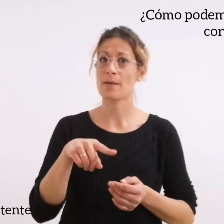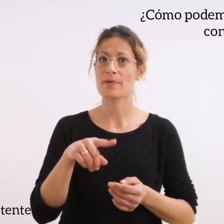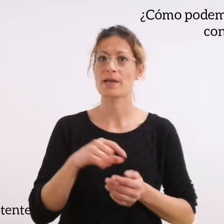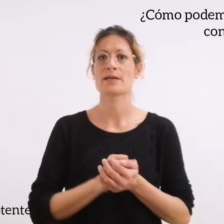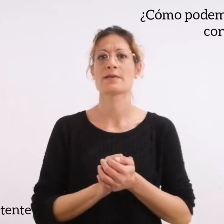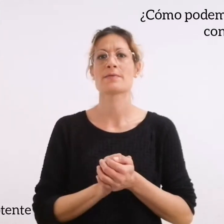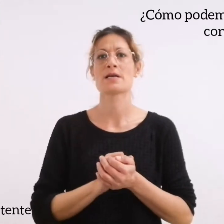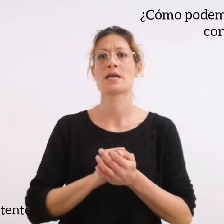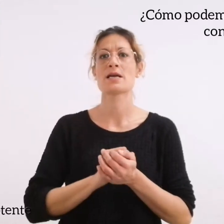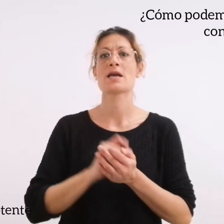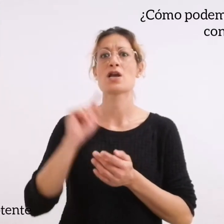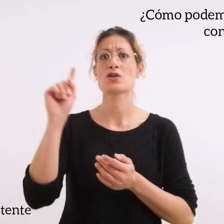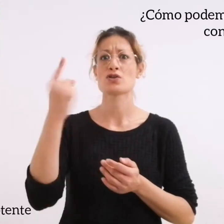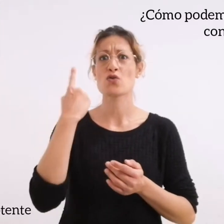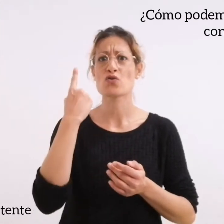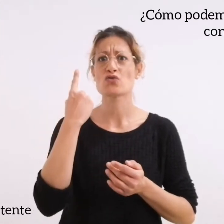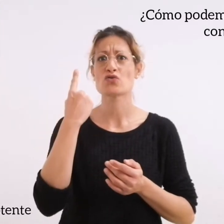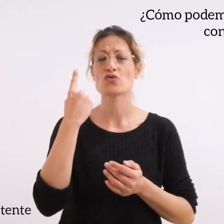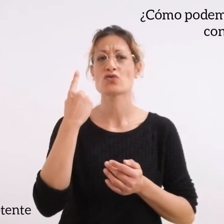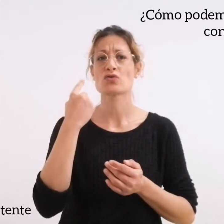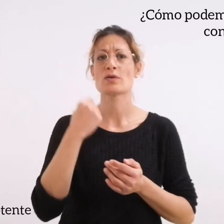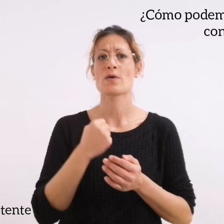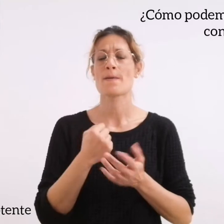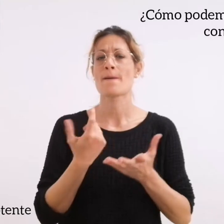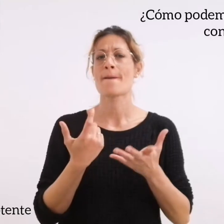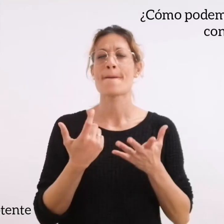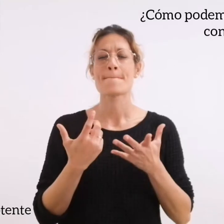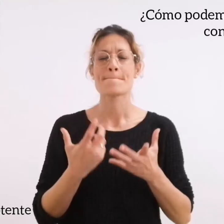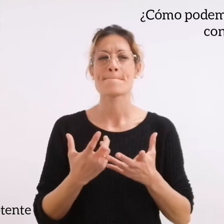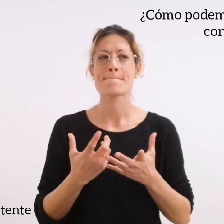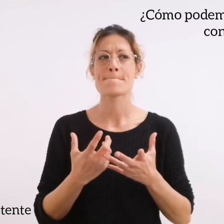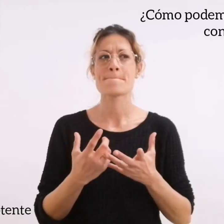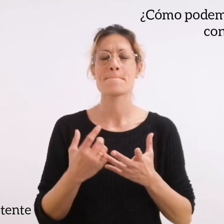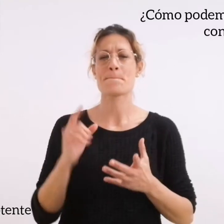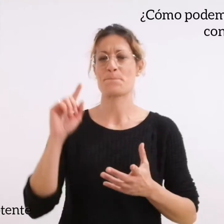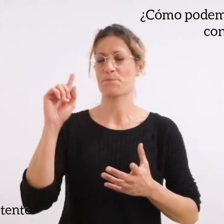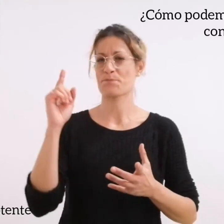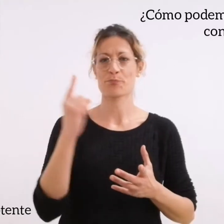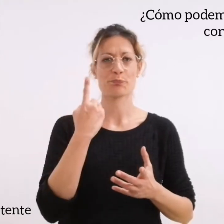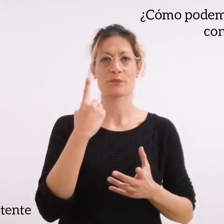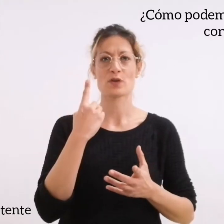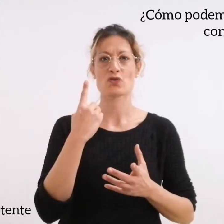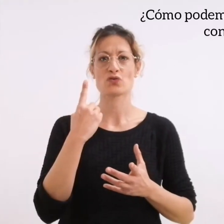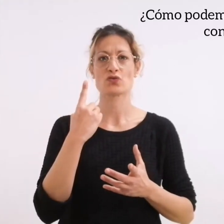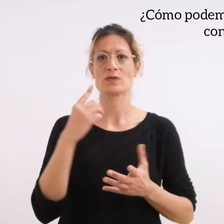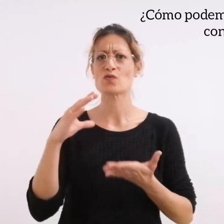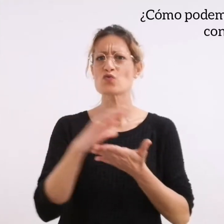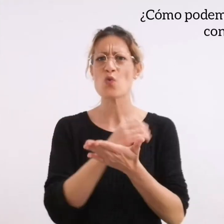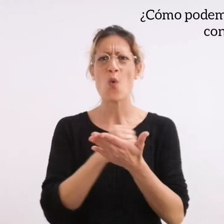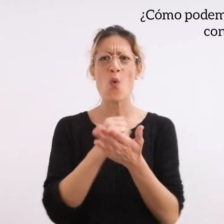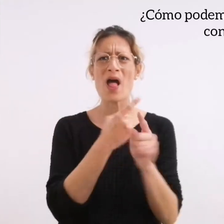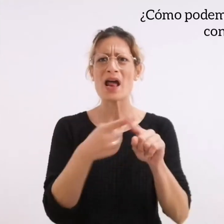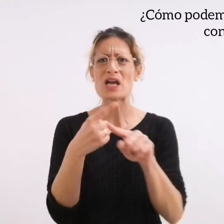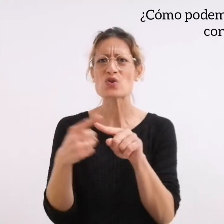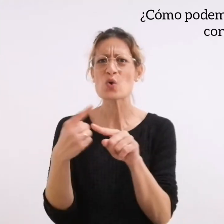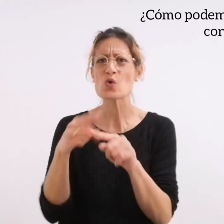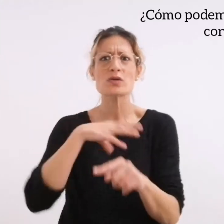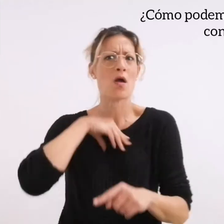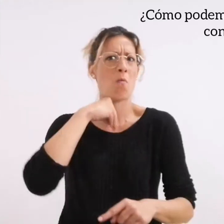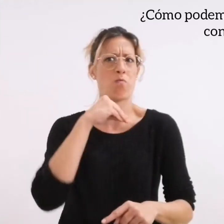omnipotente. ¿Qué quiere decir eso? Que Dios todo lo puede. Todo, dentro de su